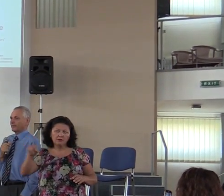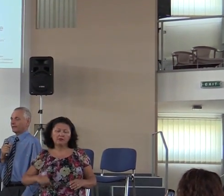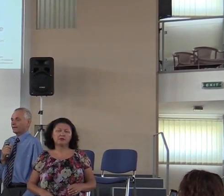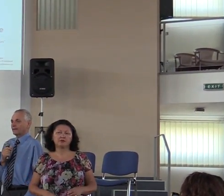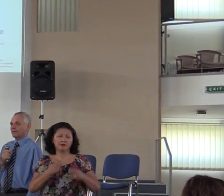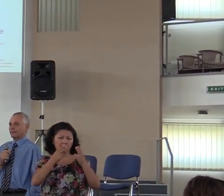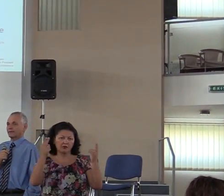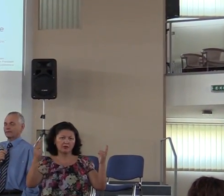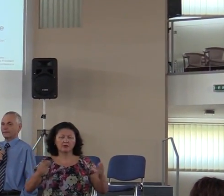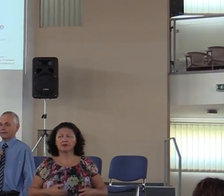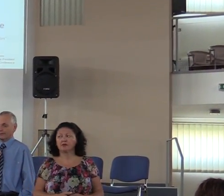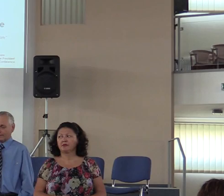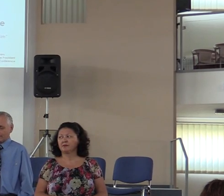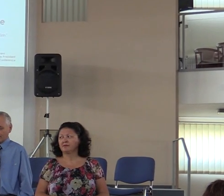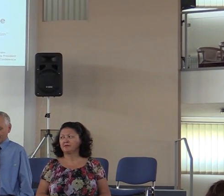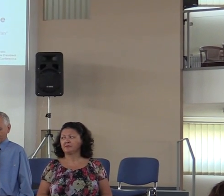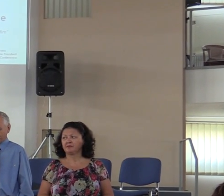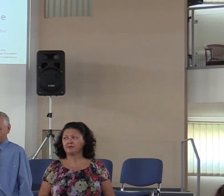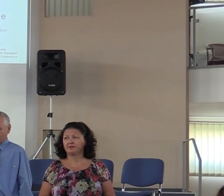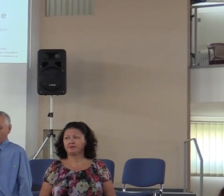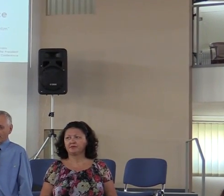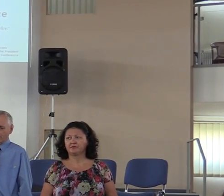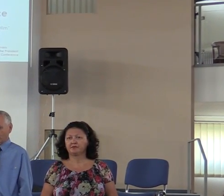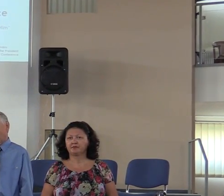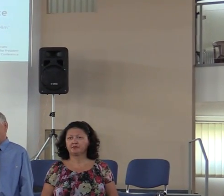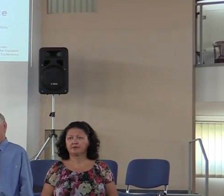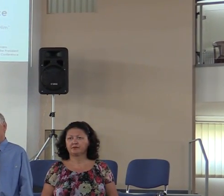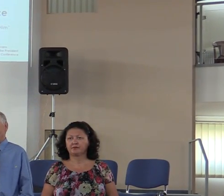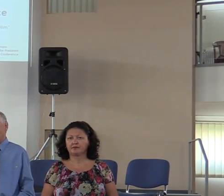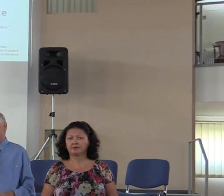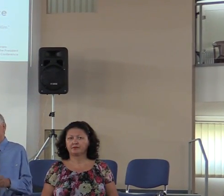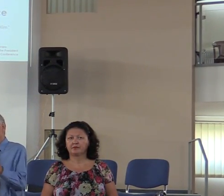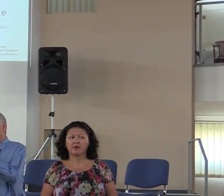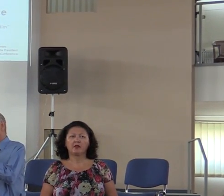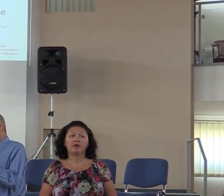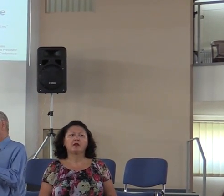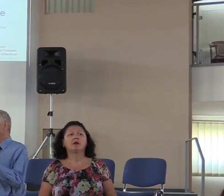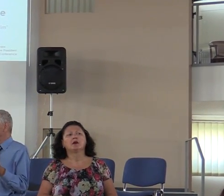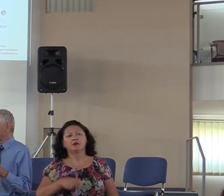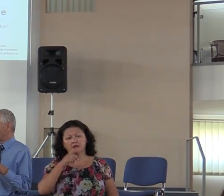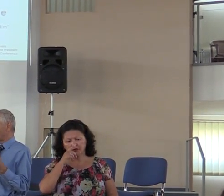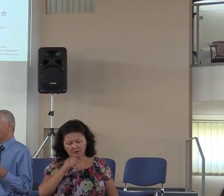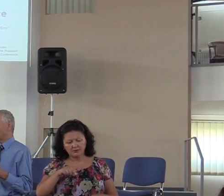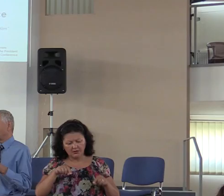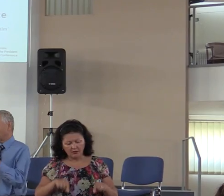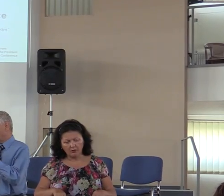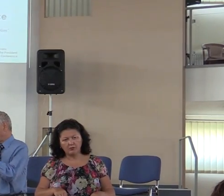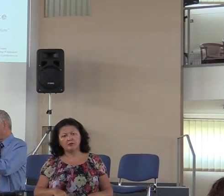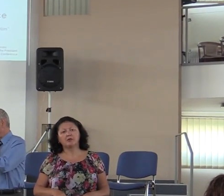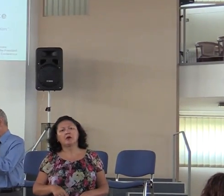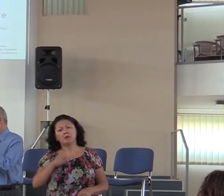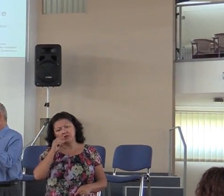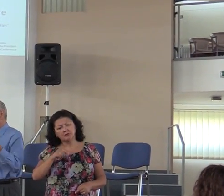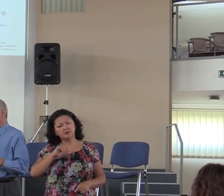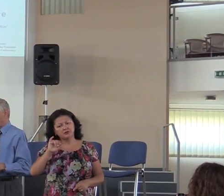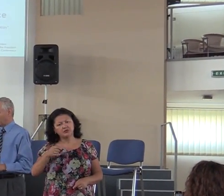what I'm going to say has already been said in different ways. Și ceea ce am de spus acum, l-am mai spus în diferite alte păluri, în altă